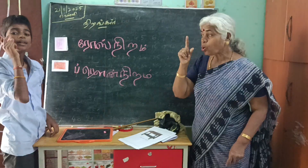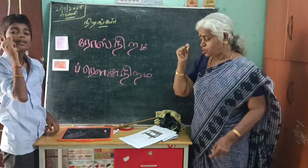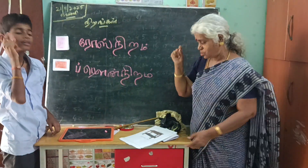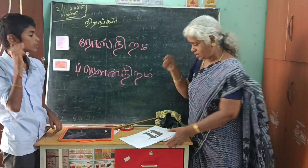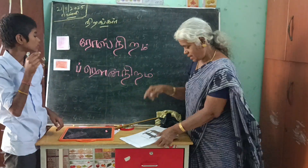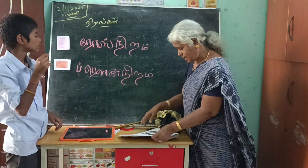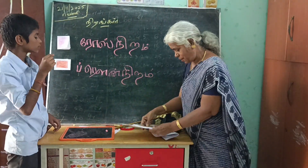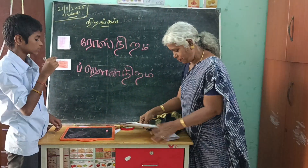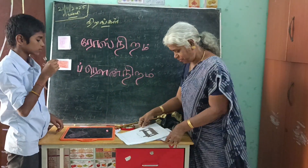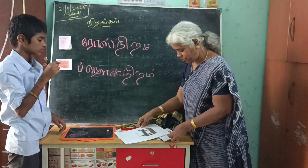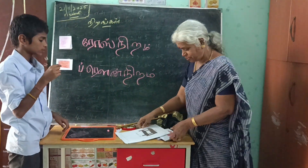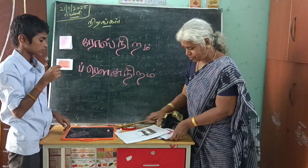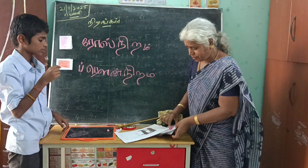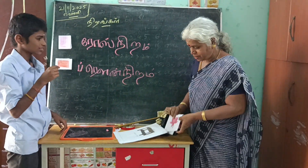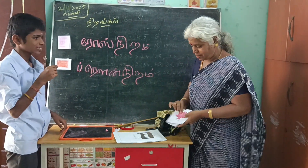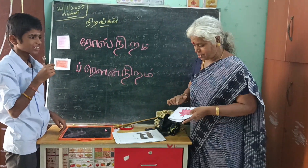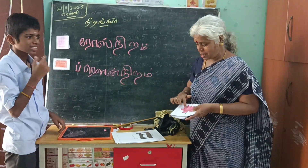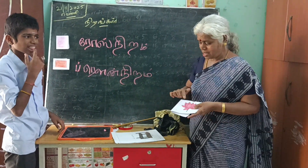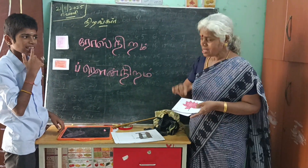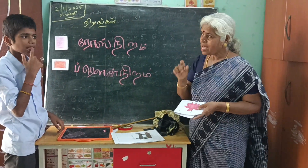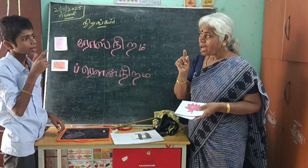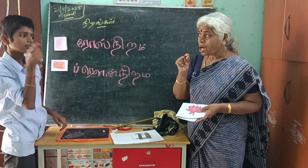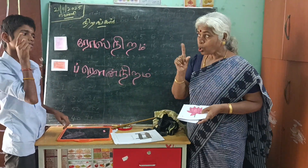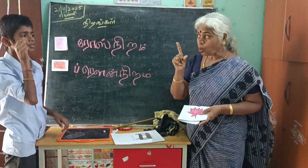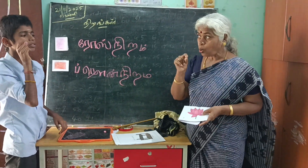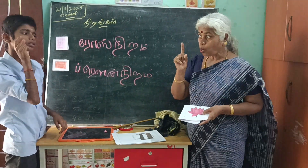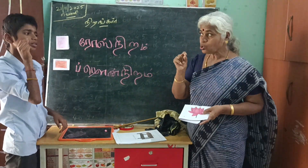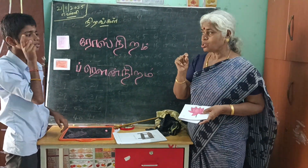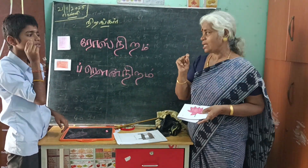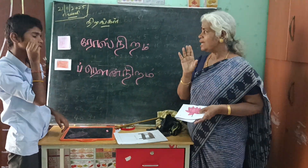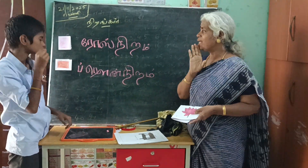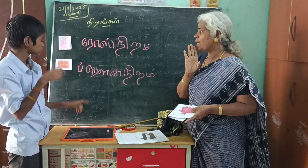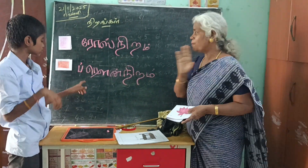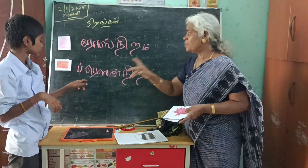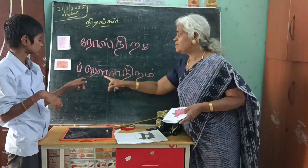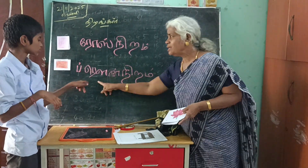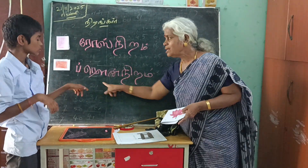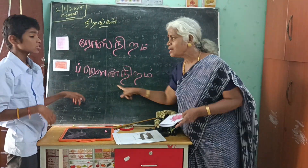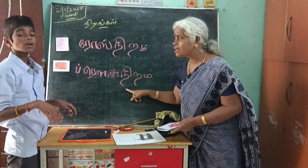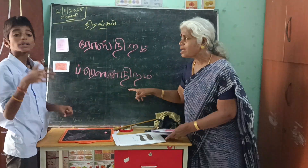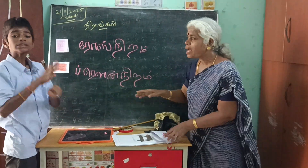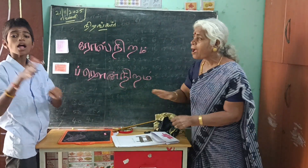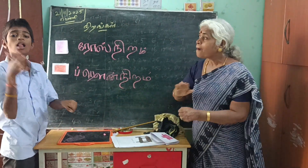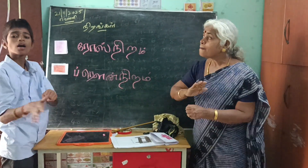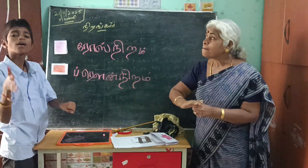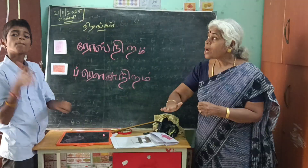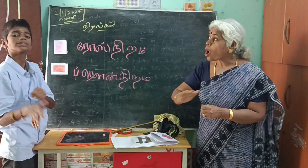ரோஸ் நிறம். இது ரோஸ் நிறம். இது